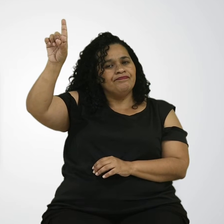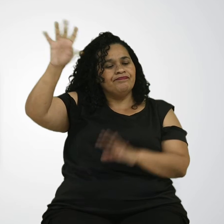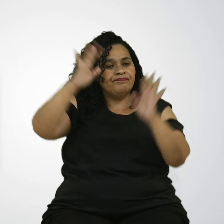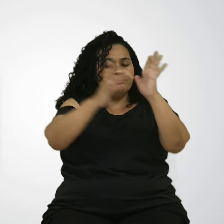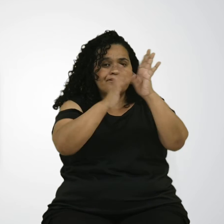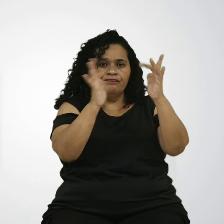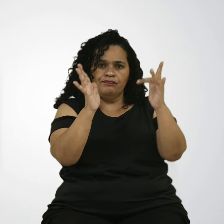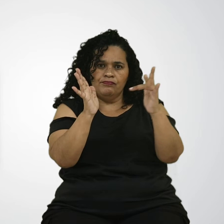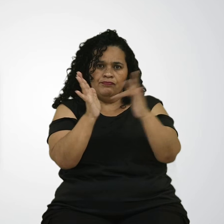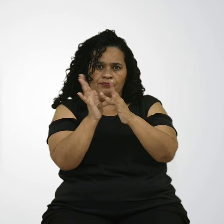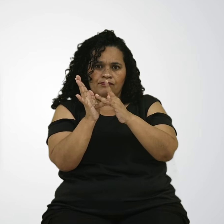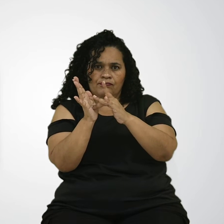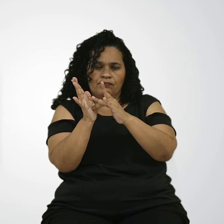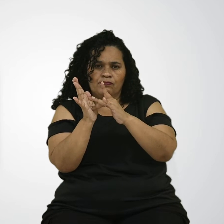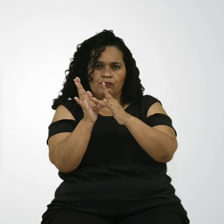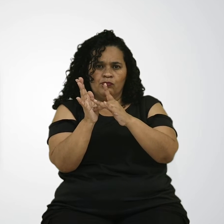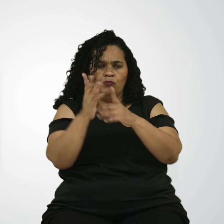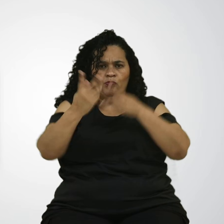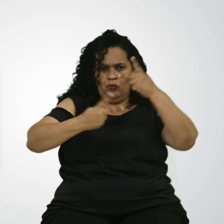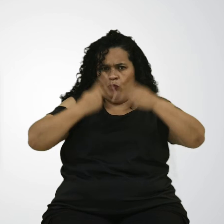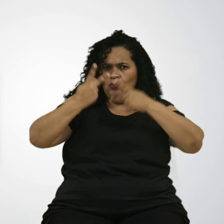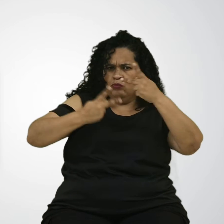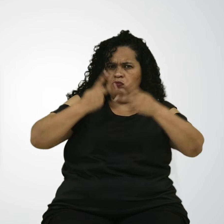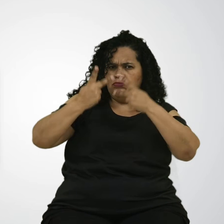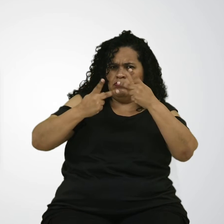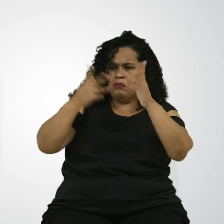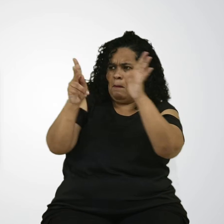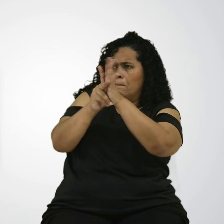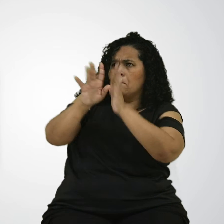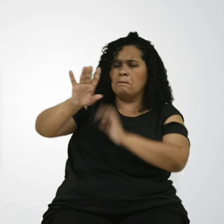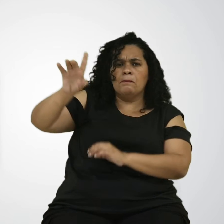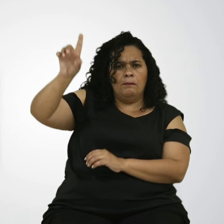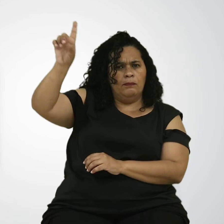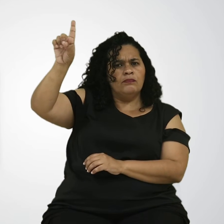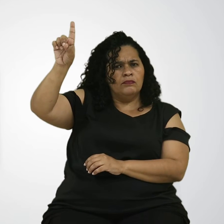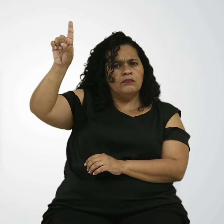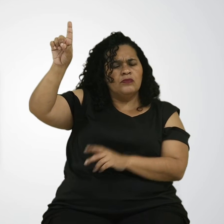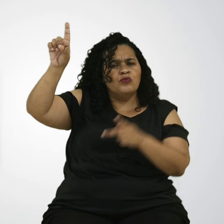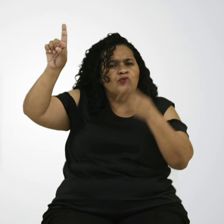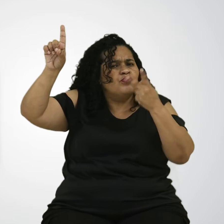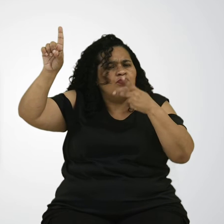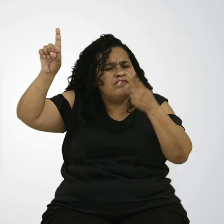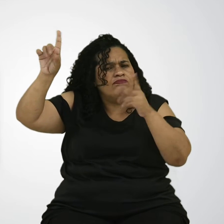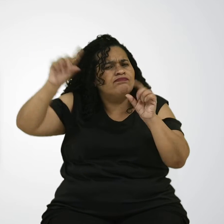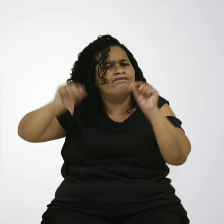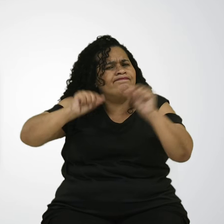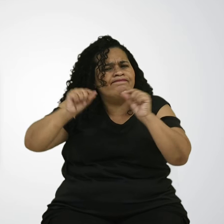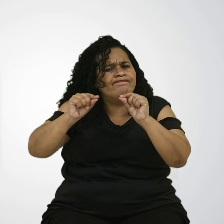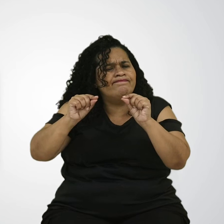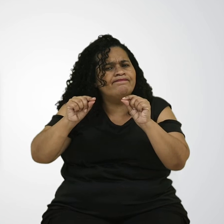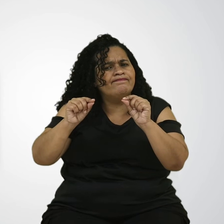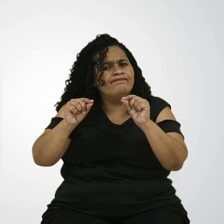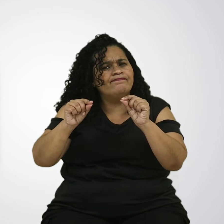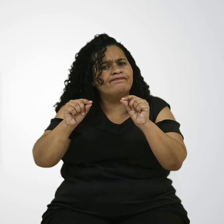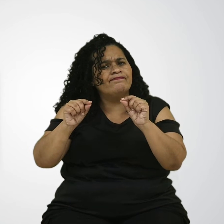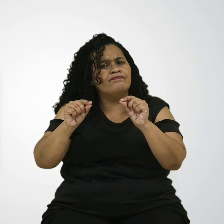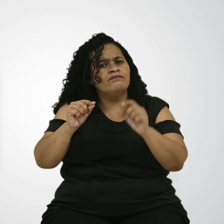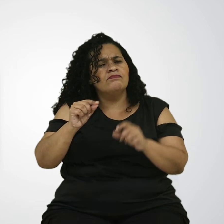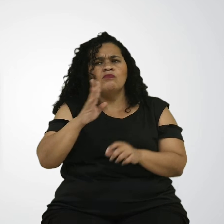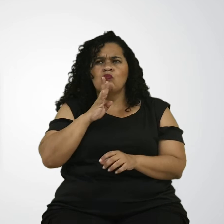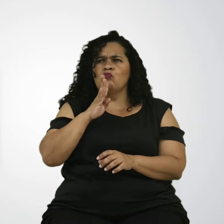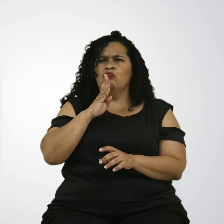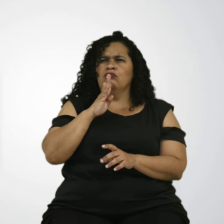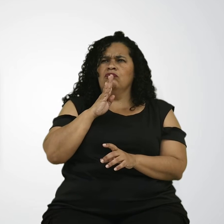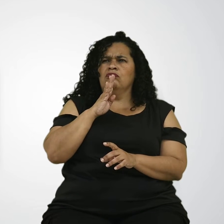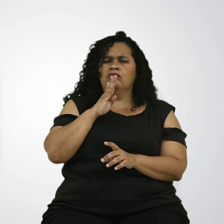que isso compete ao pai, ele não está falando de subordinação, né? Ele não está falando de não conhecer. Ele está